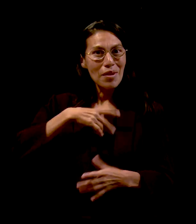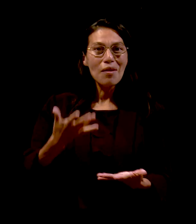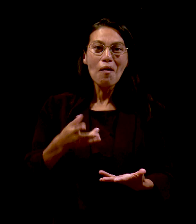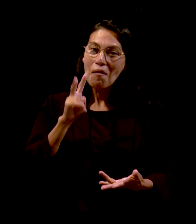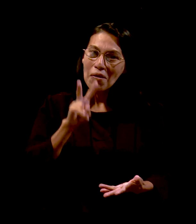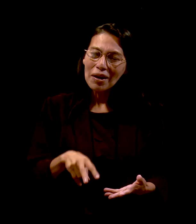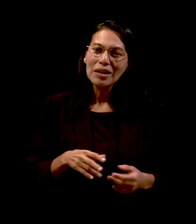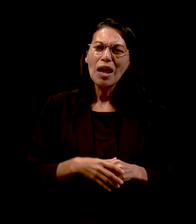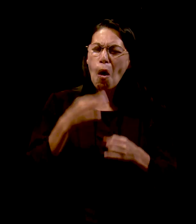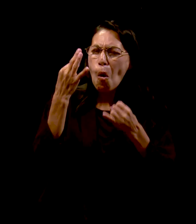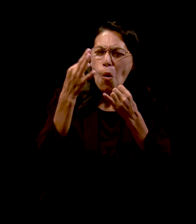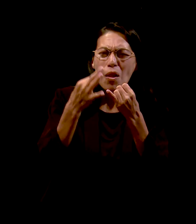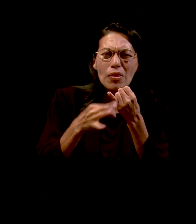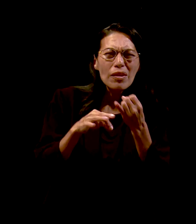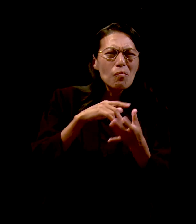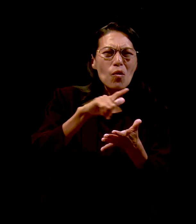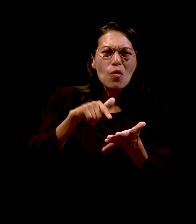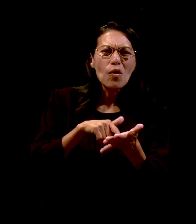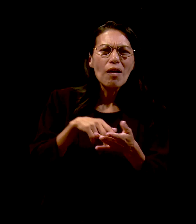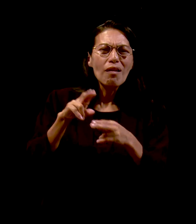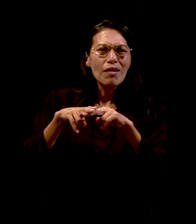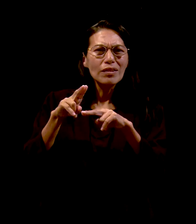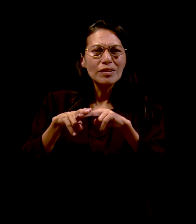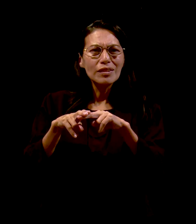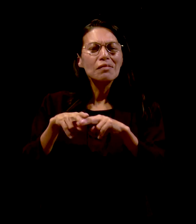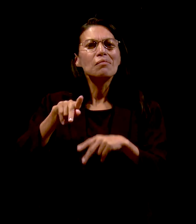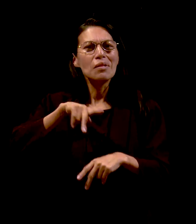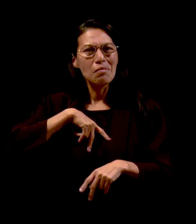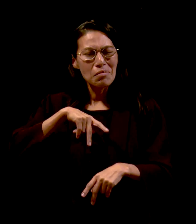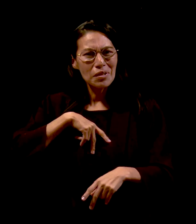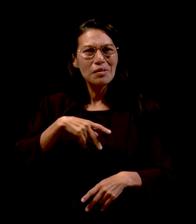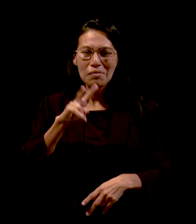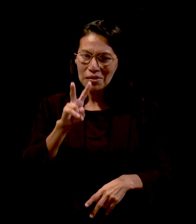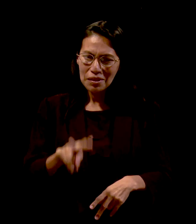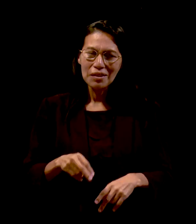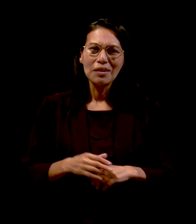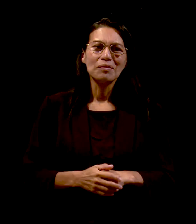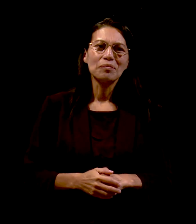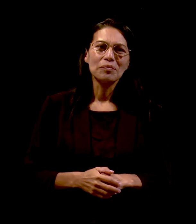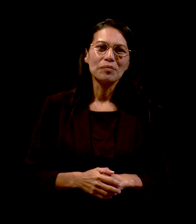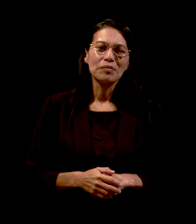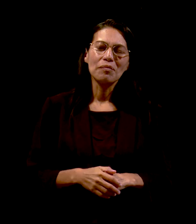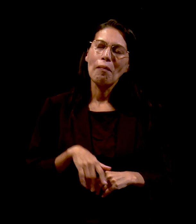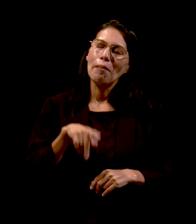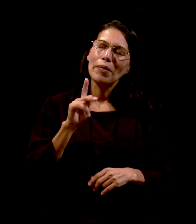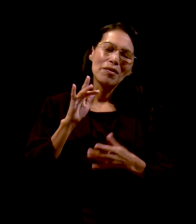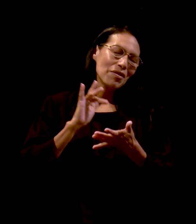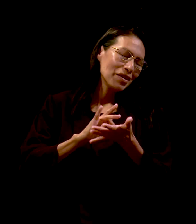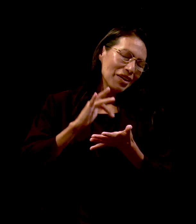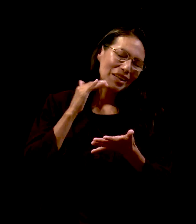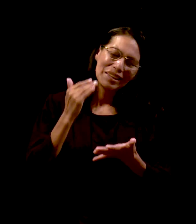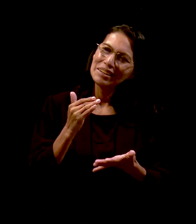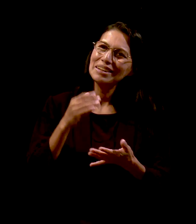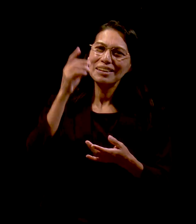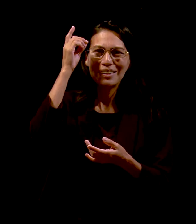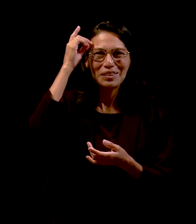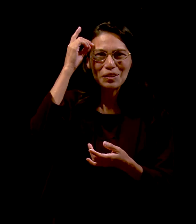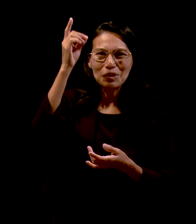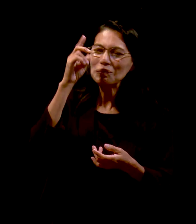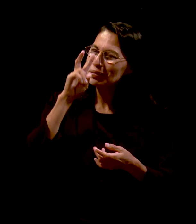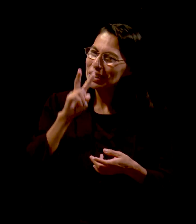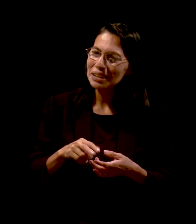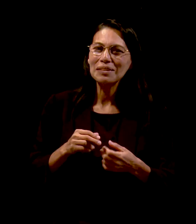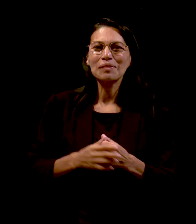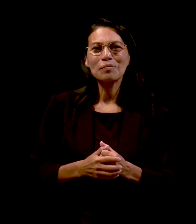asiento y literalmente pastor miren el último asiento del avión pero le agradezco tanto a dios porque fueron oraciones